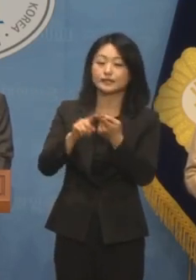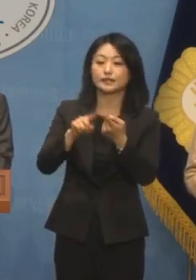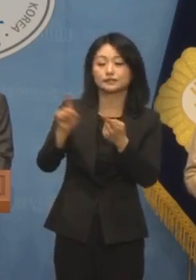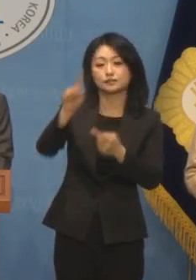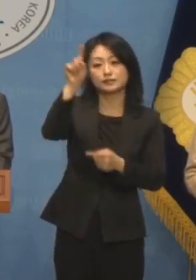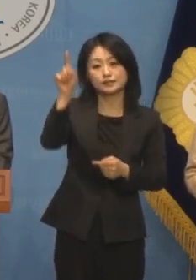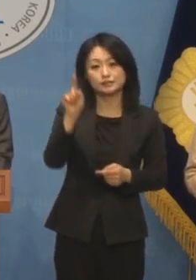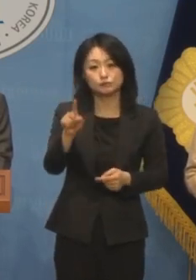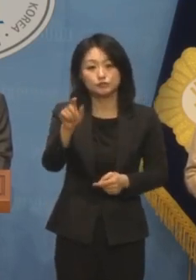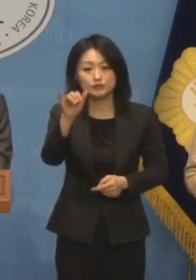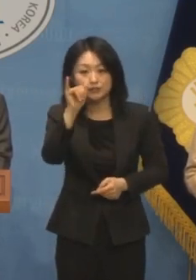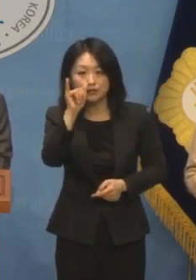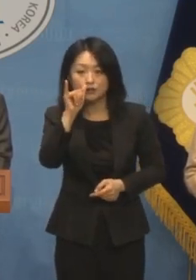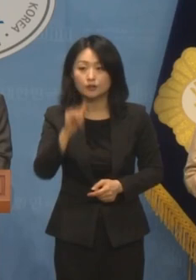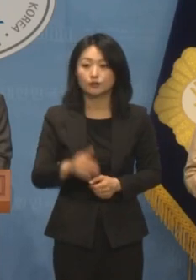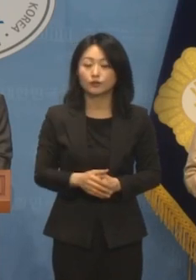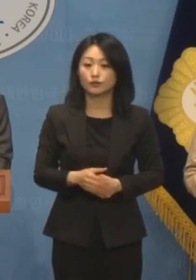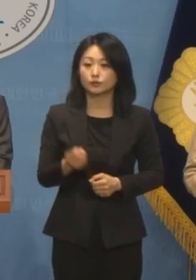듭니다. 또